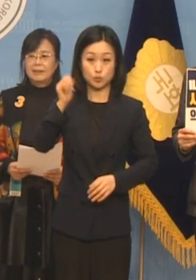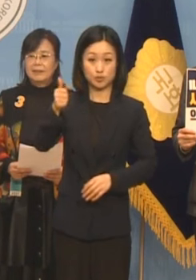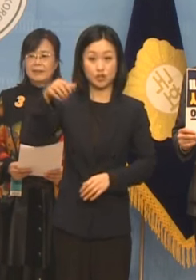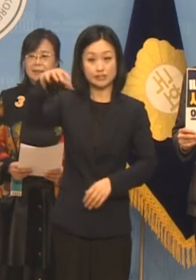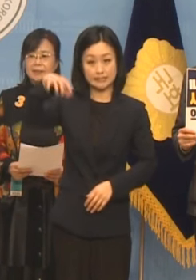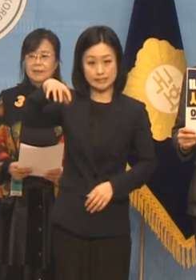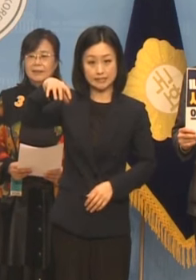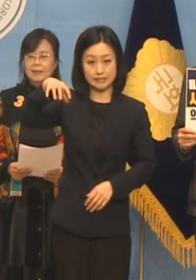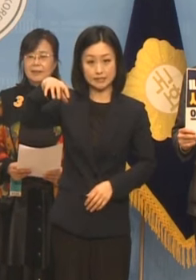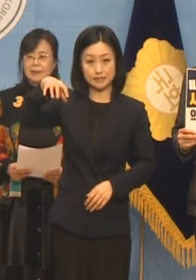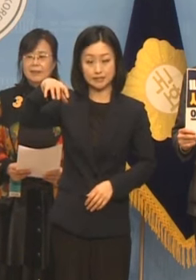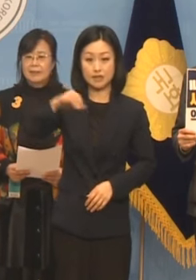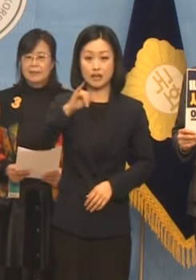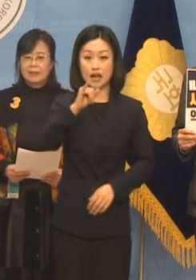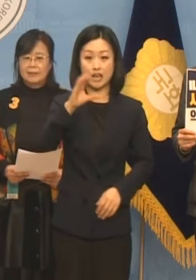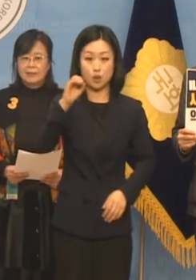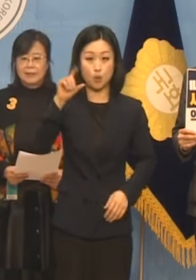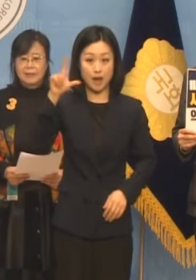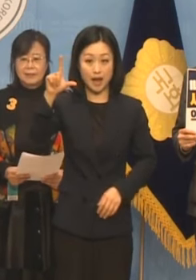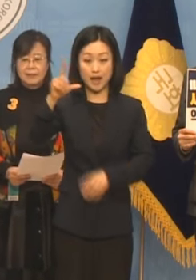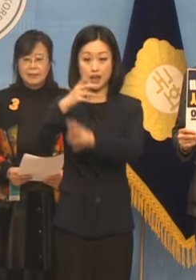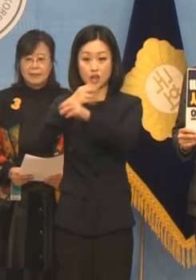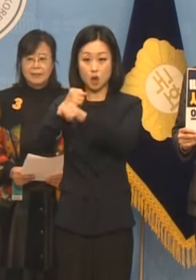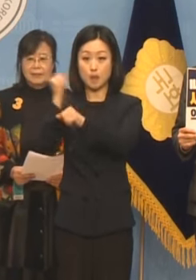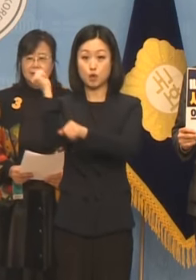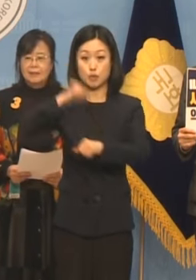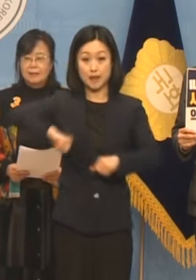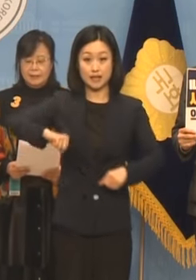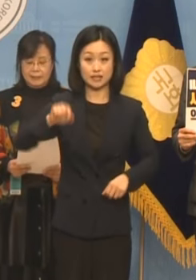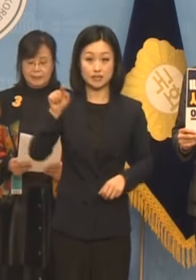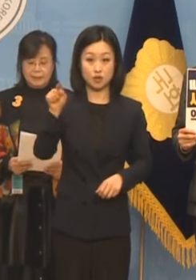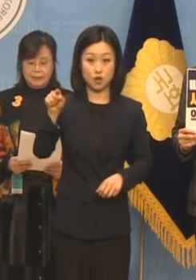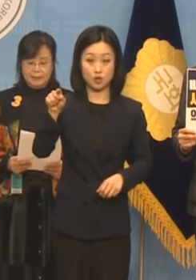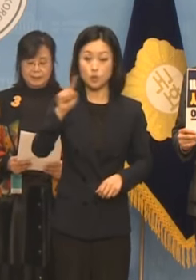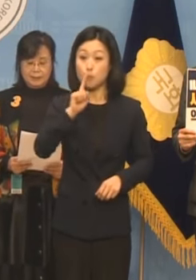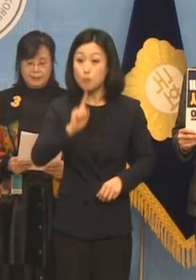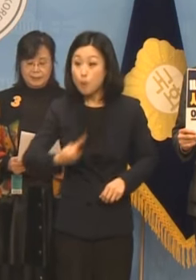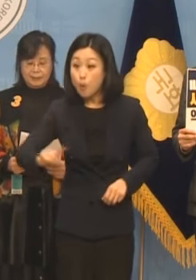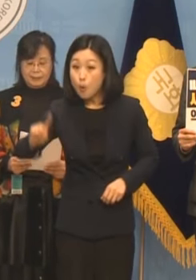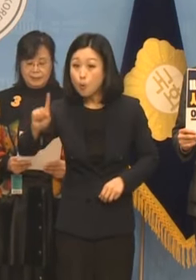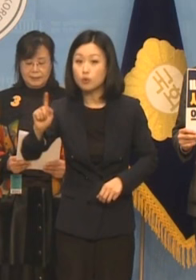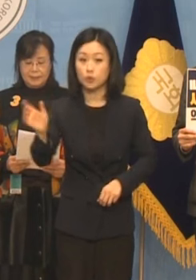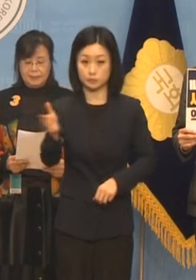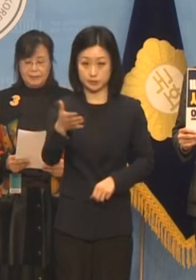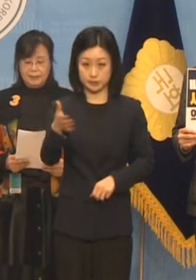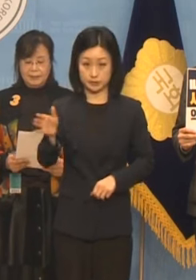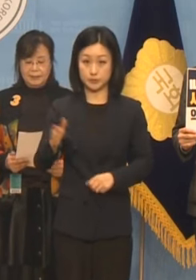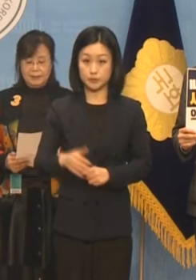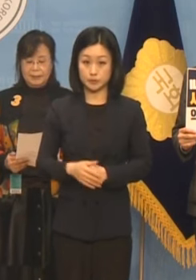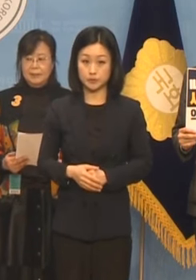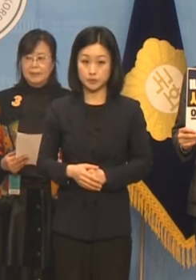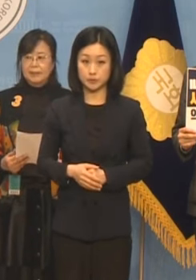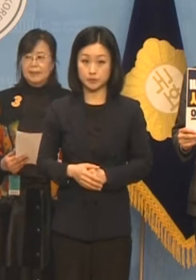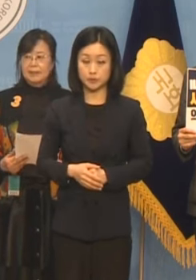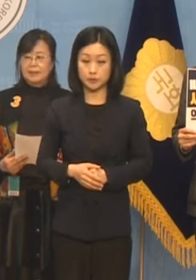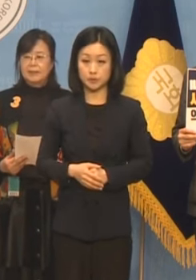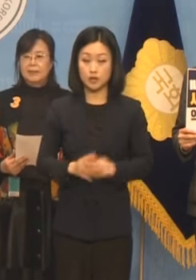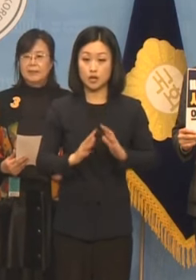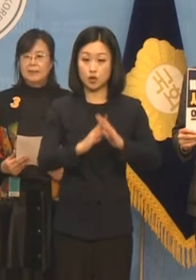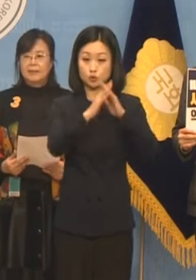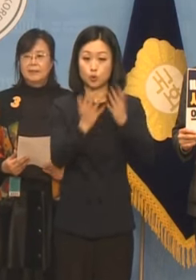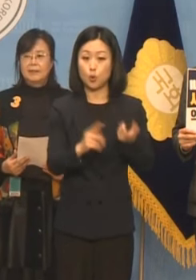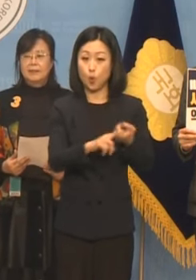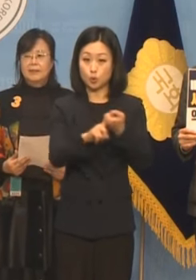대통령실은 ILO의 협약 위반 결정을 대통령에게 보고조차 안 한 것입니까? 건설노조